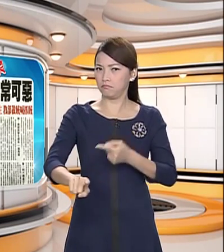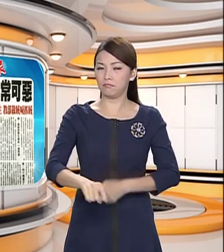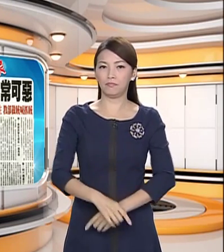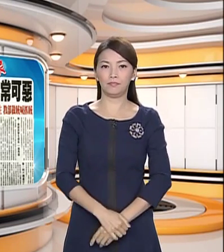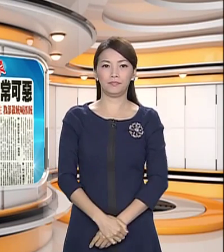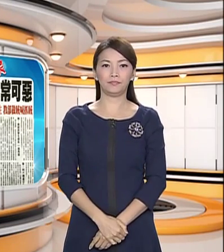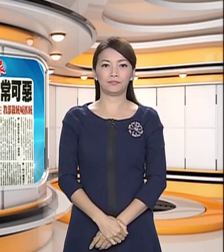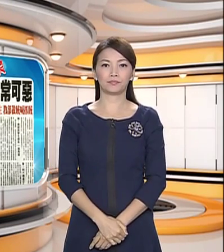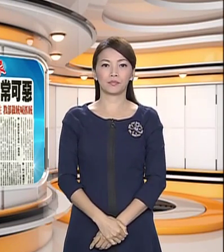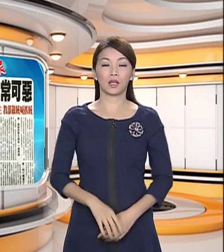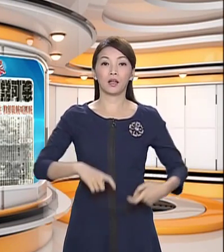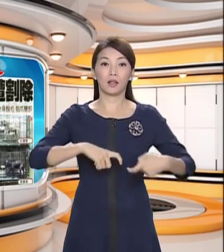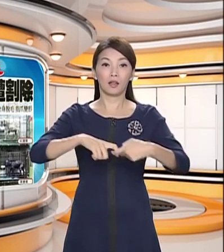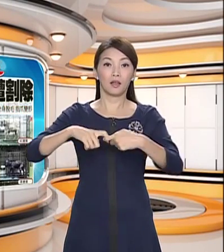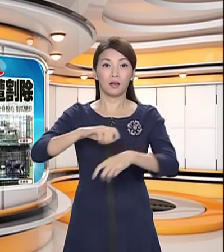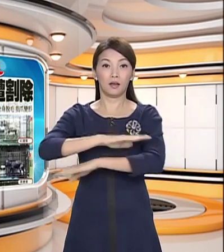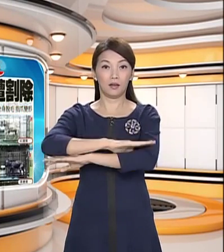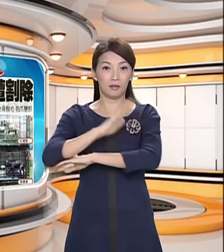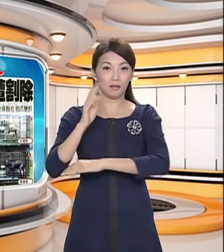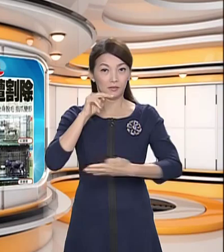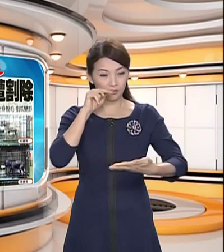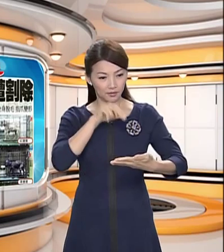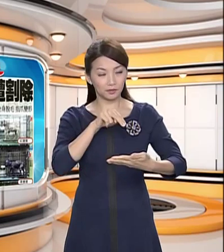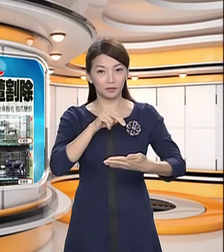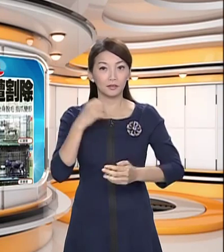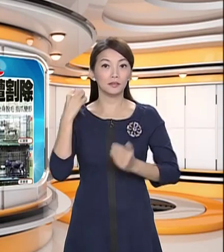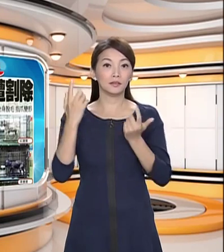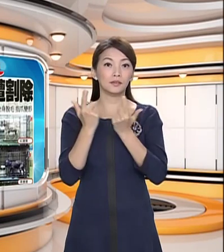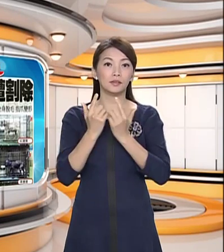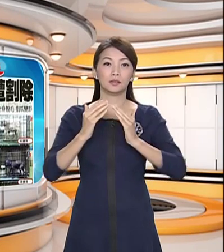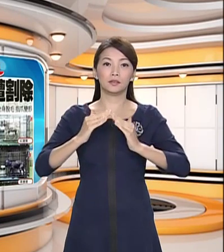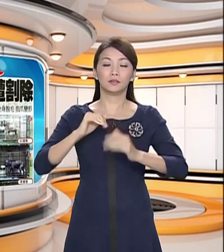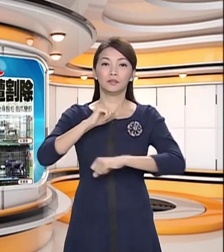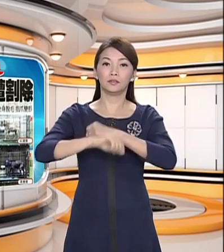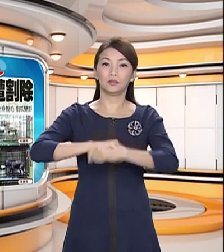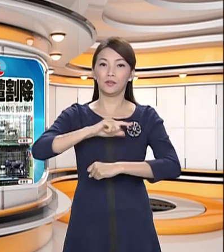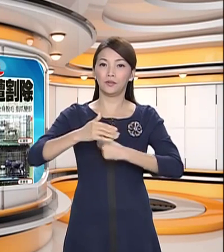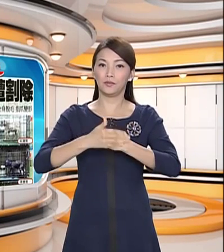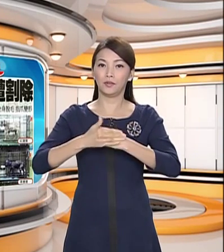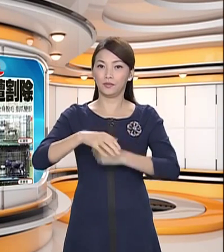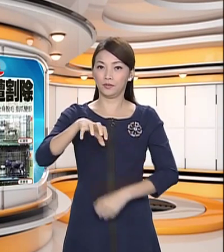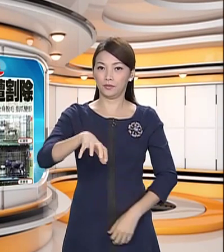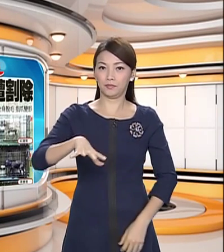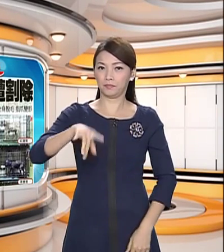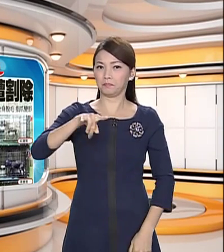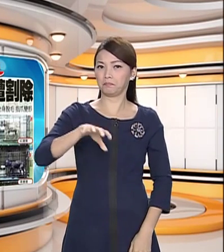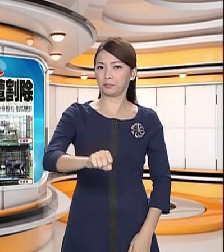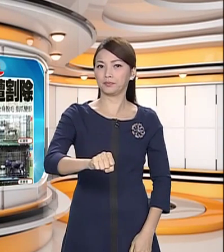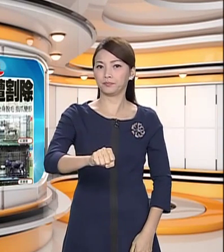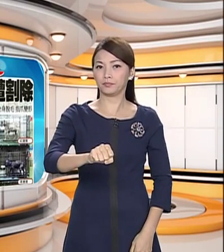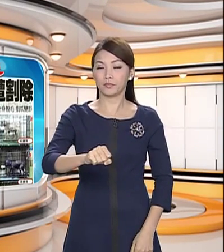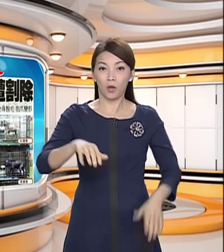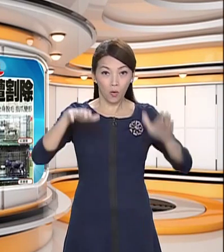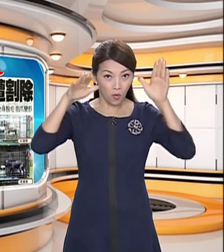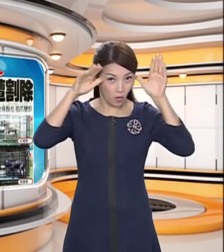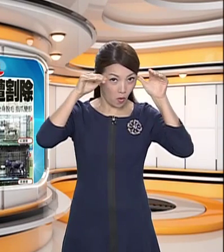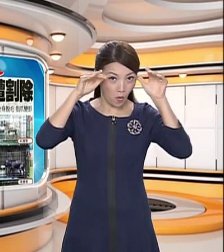再来看到联合报的头条是说，新北市动物保护处查获全国首